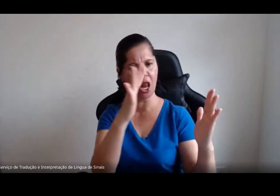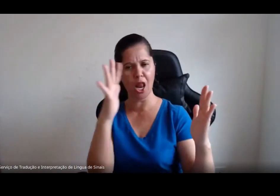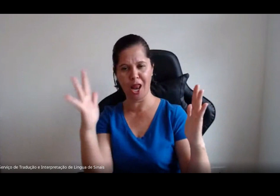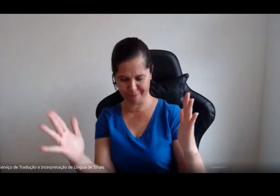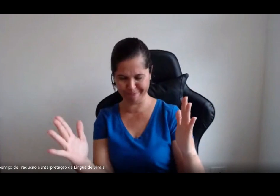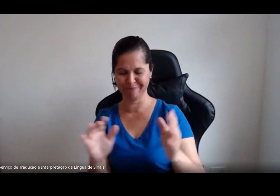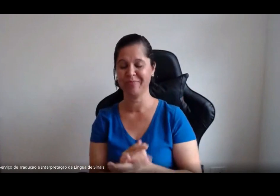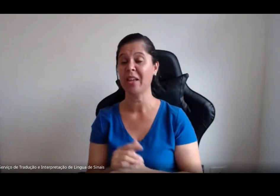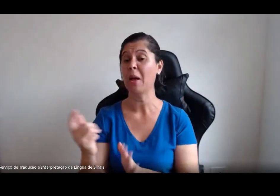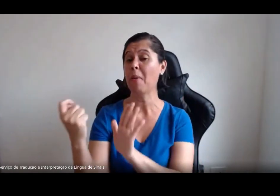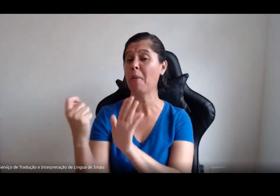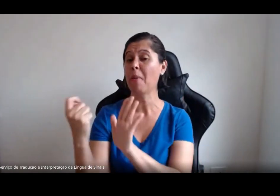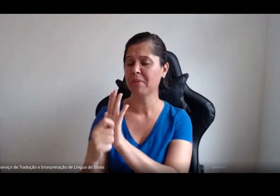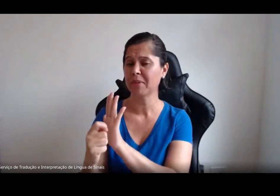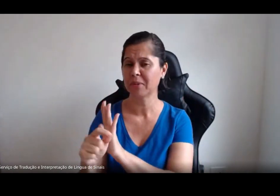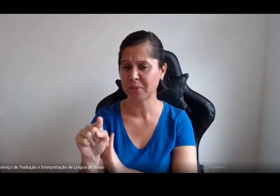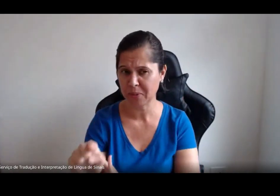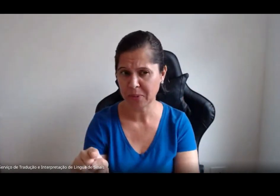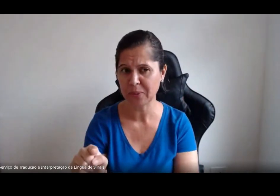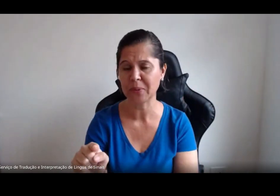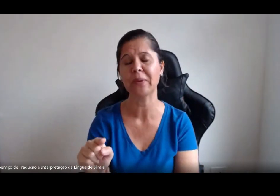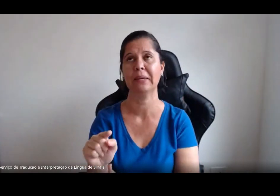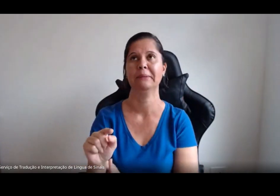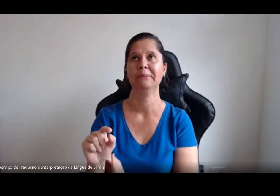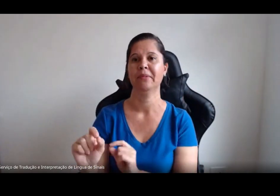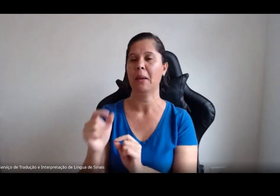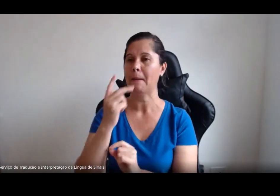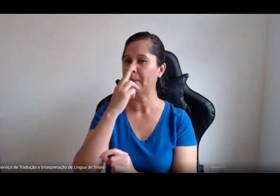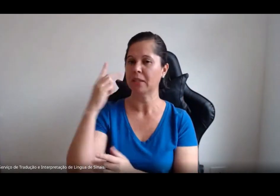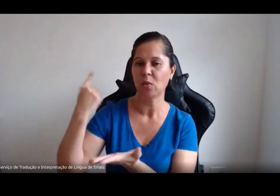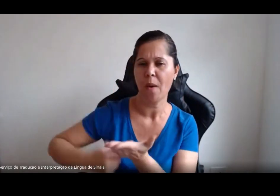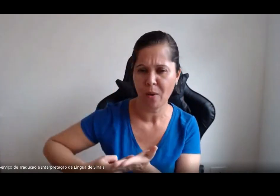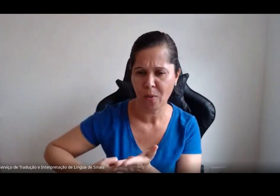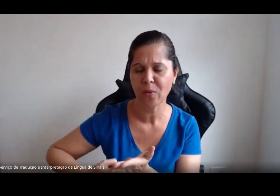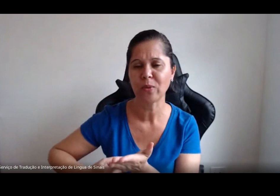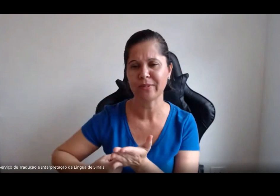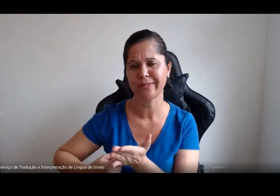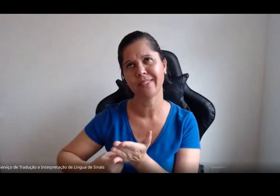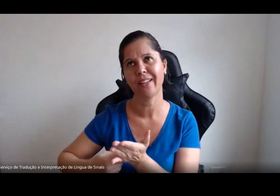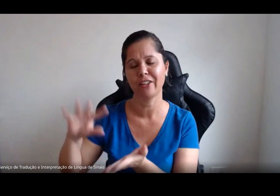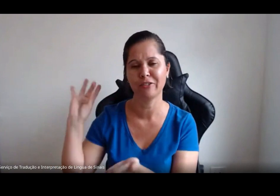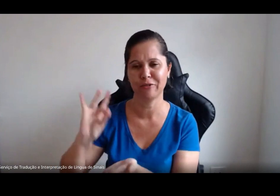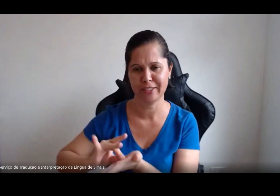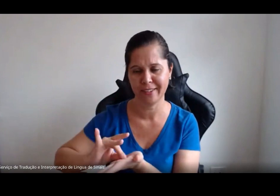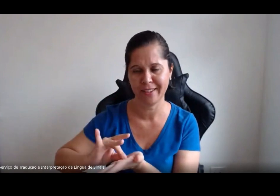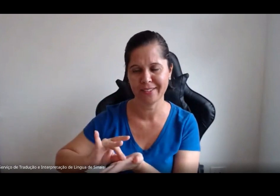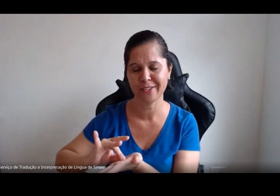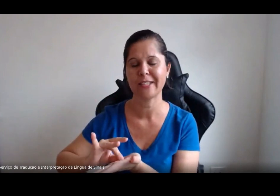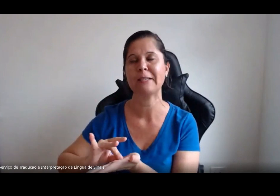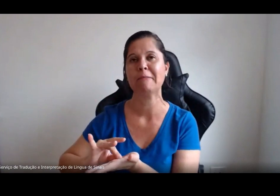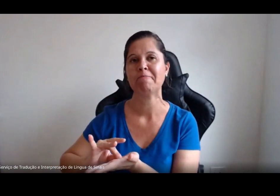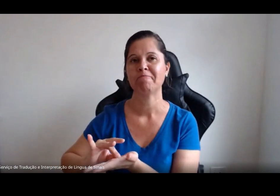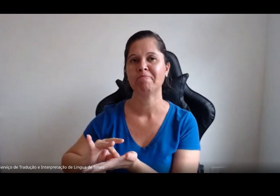aí reside uma ilusão. Estou de acordo, porque o pacto da verdade, né, que foi instituído